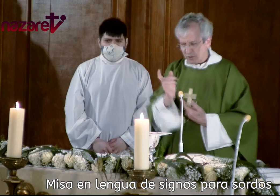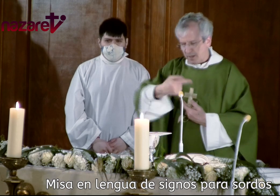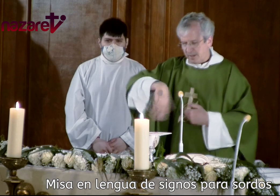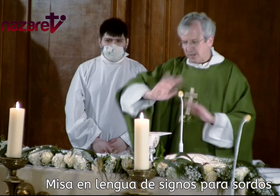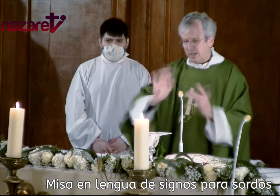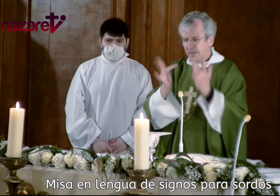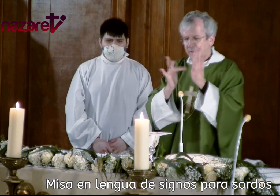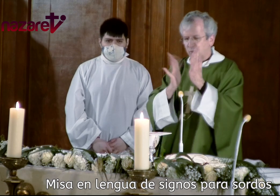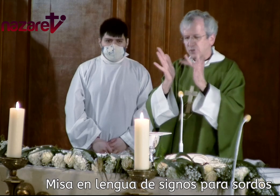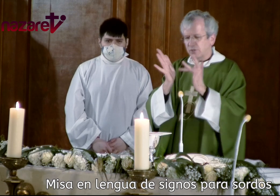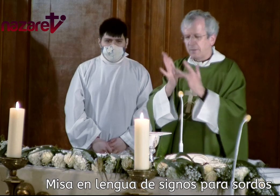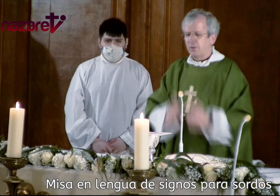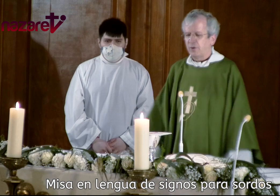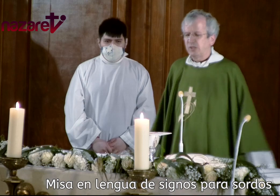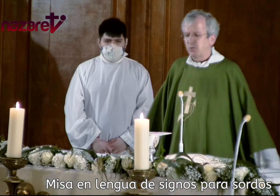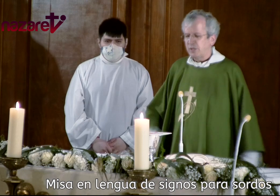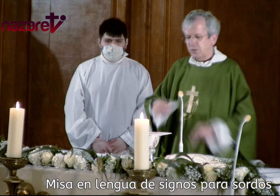venida de nuestro salvador jesucristo